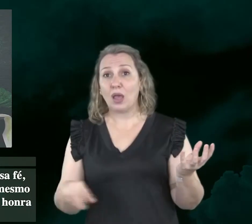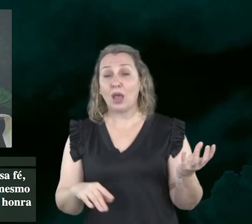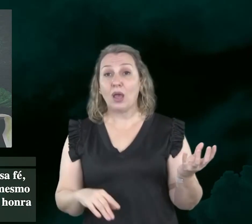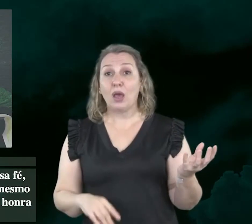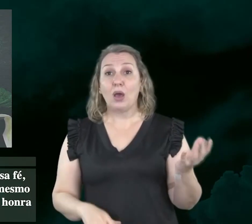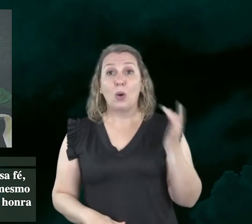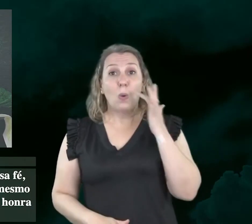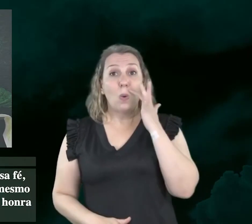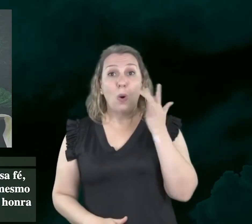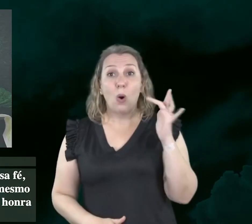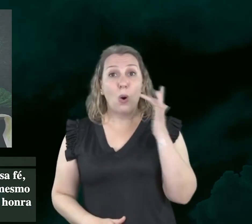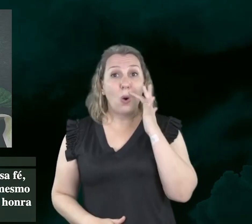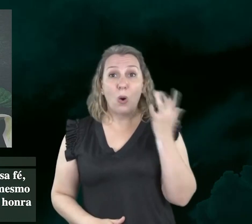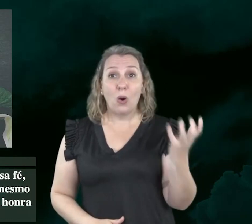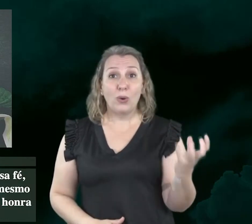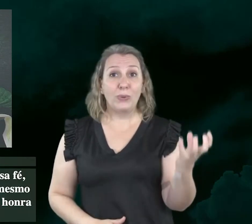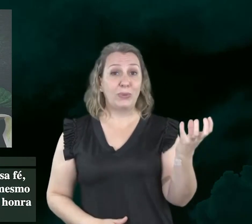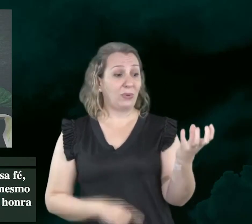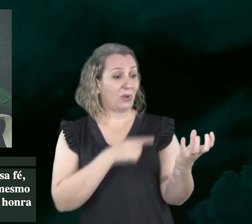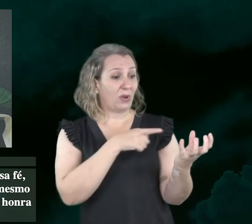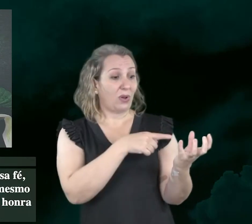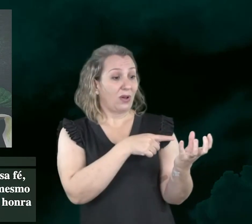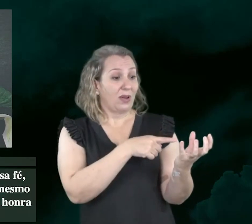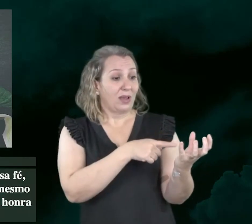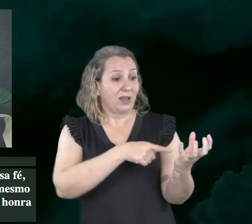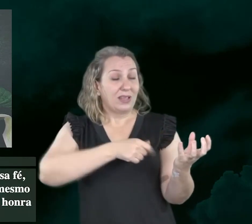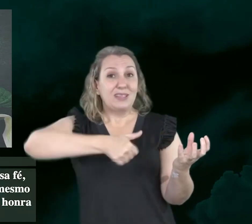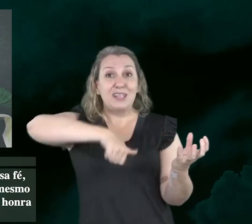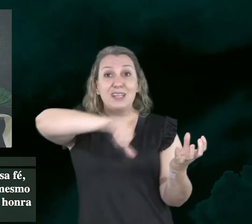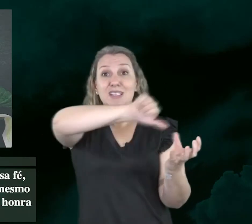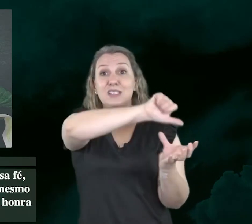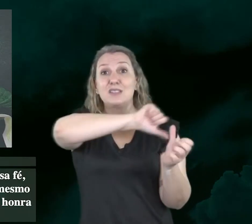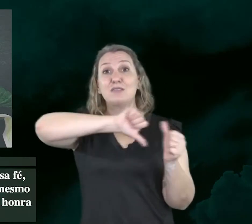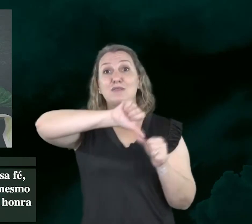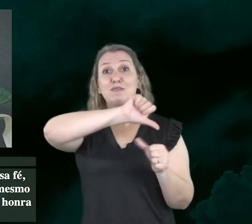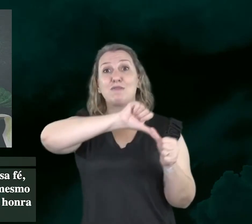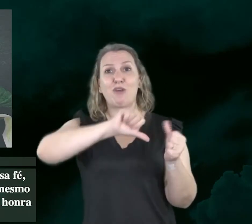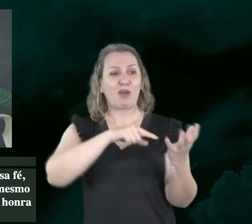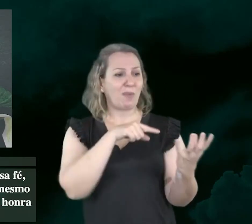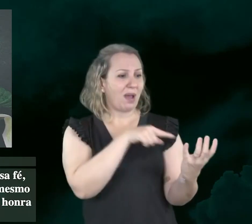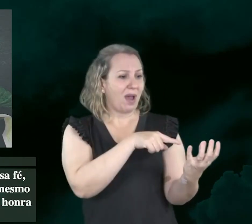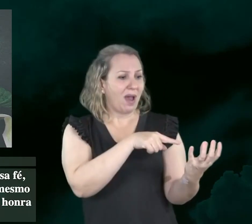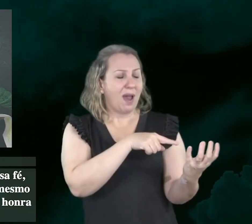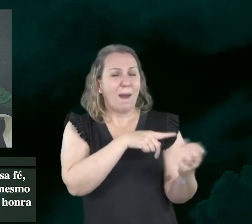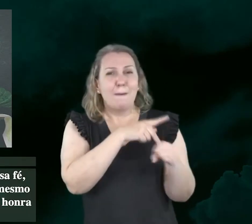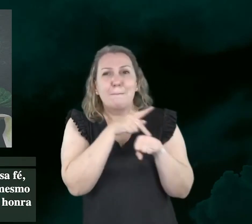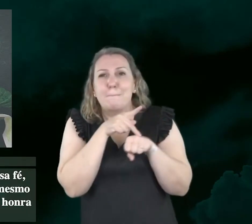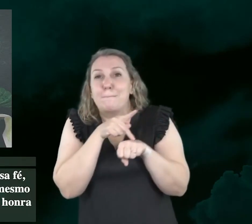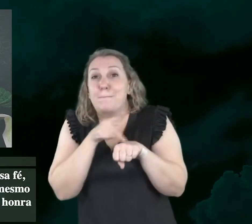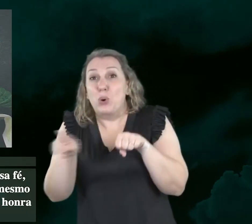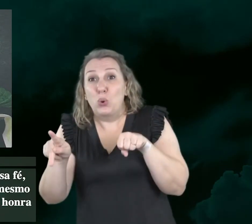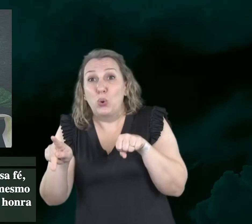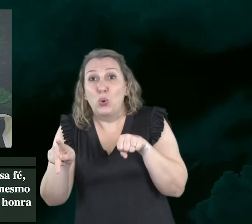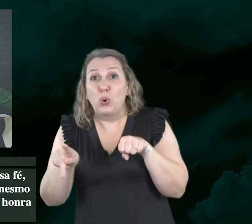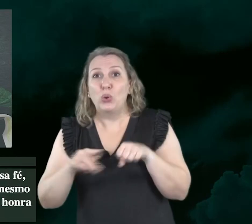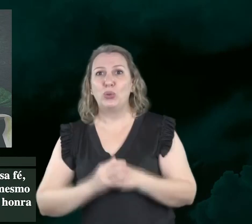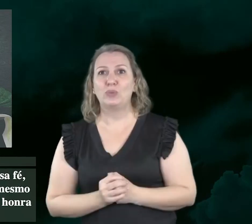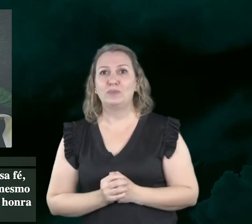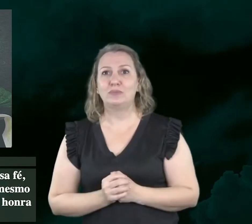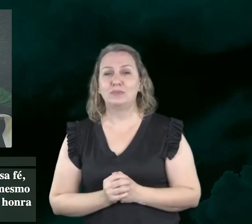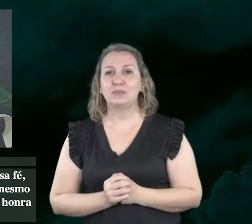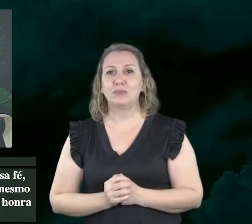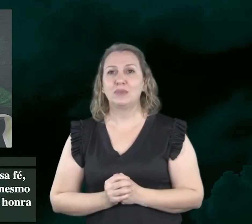agregado vai aumentando. Então, o que faz o valor da nossa